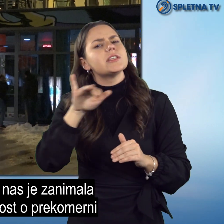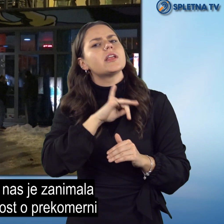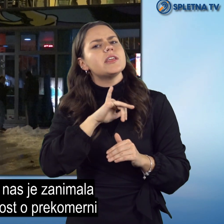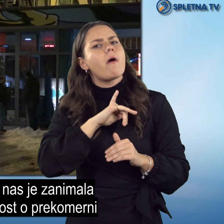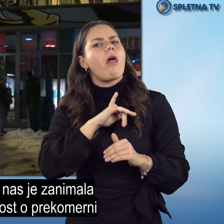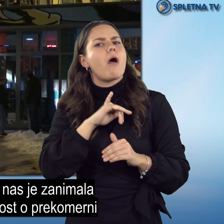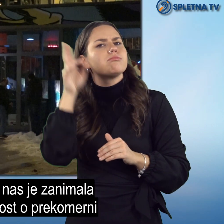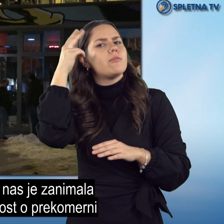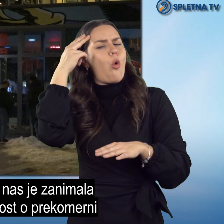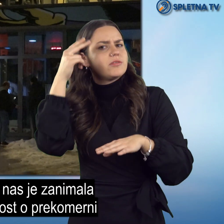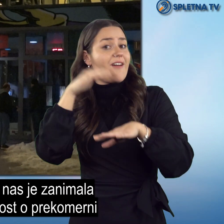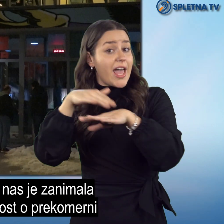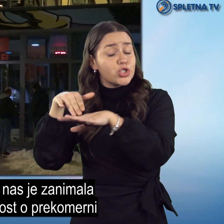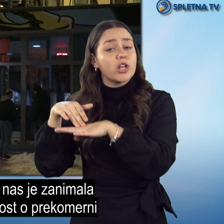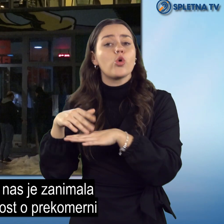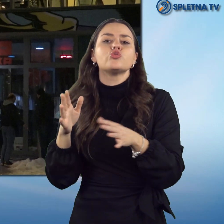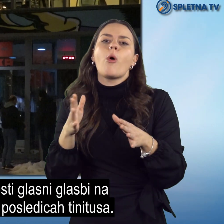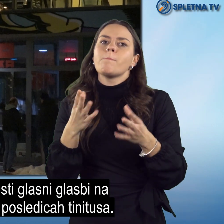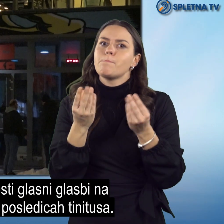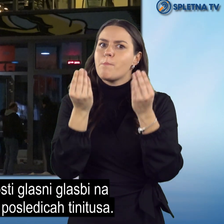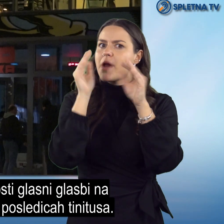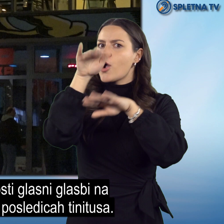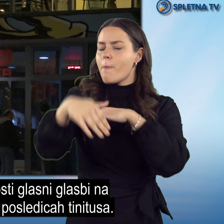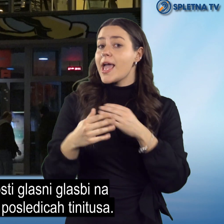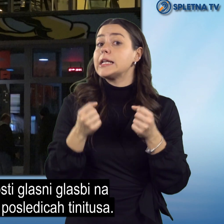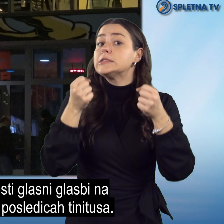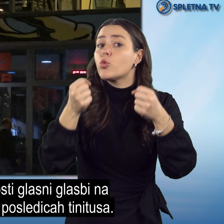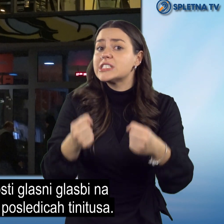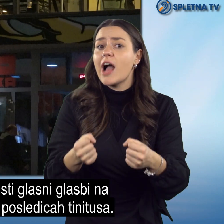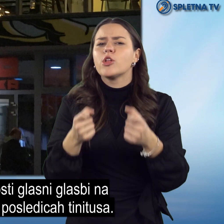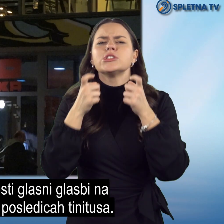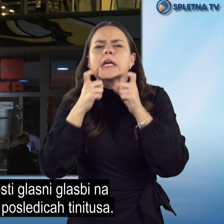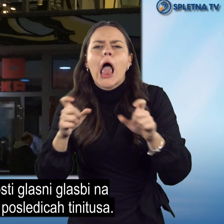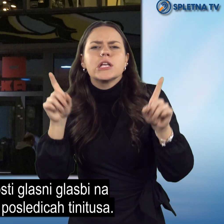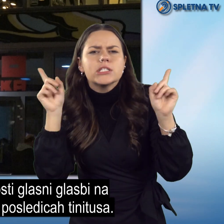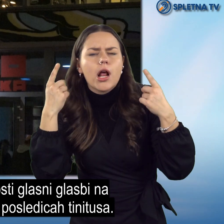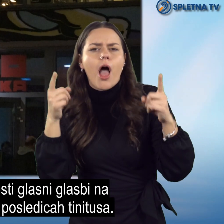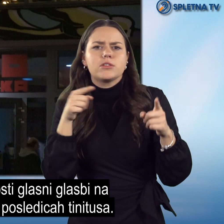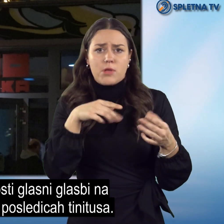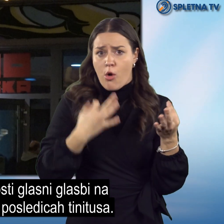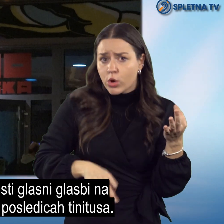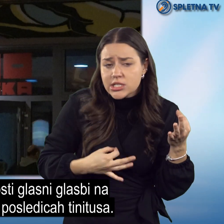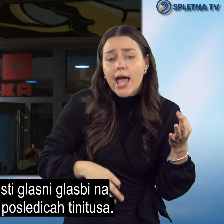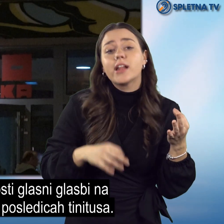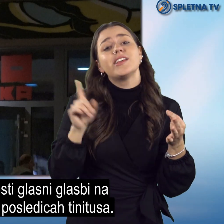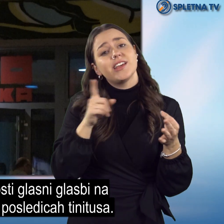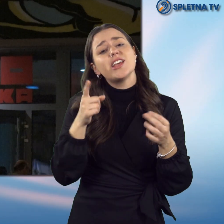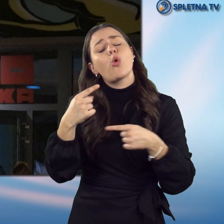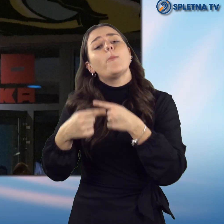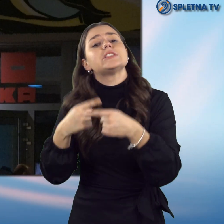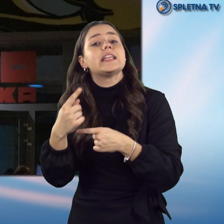Predvsem nas je zanimala ozaveščenost o prekomerni izpostavljenosti glasni glasbi na koncertih in o posledicah